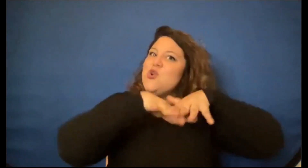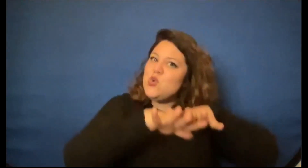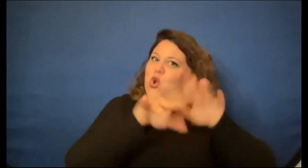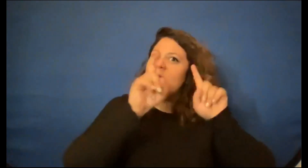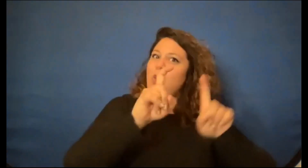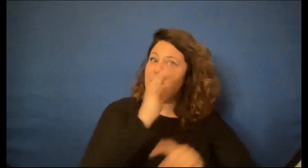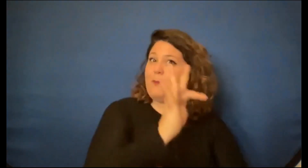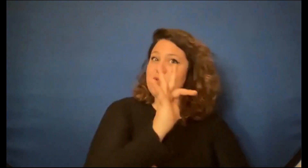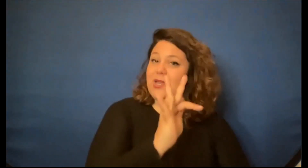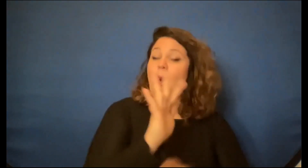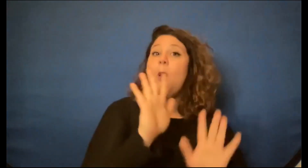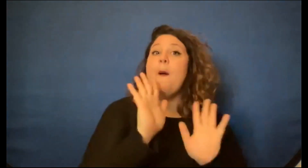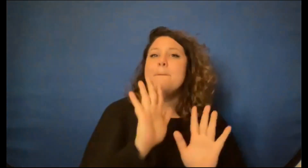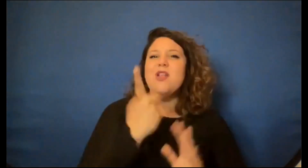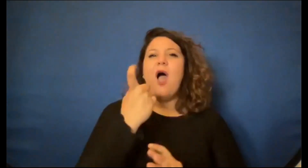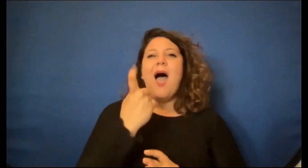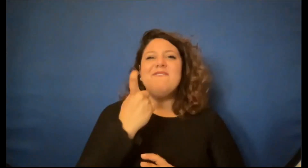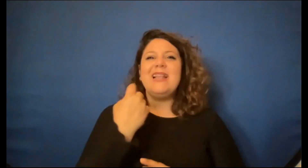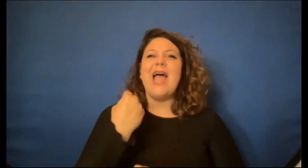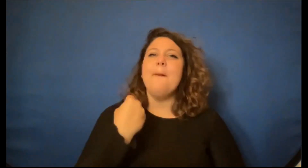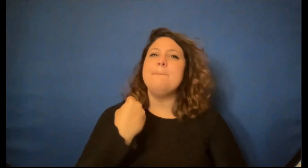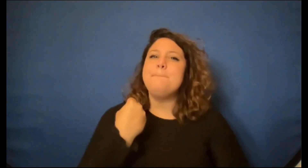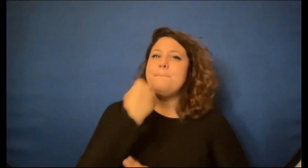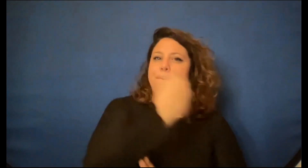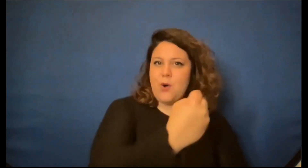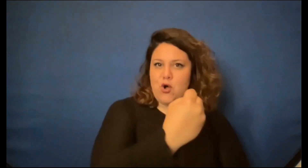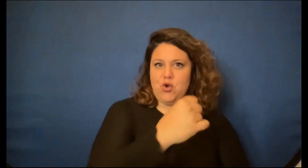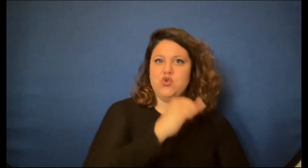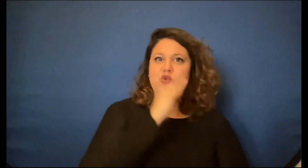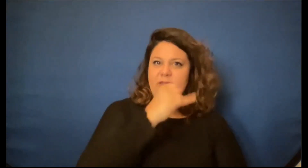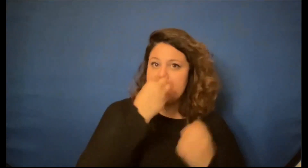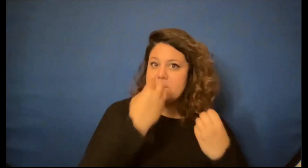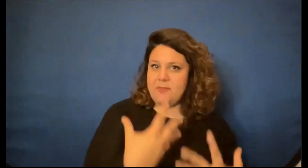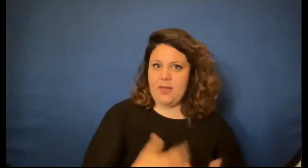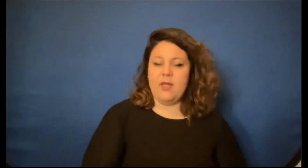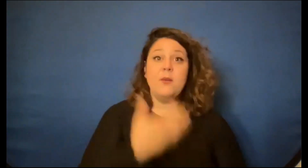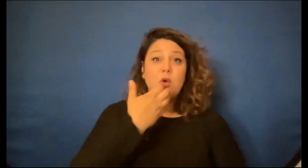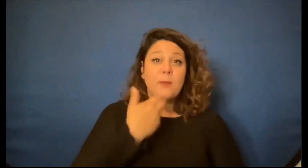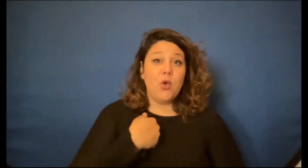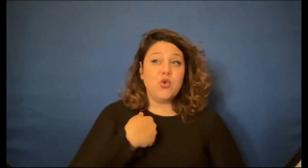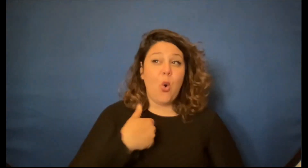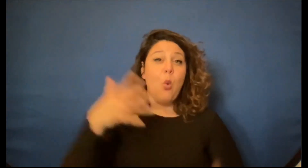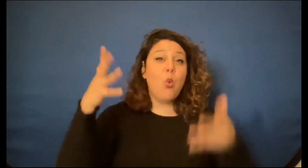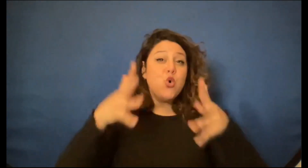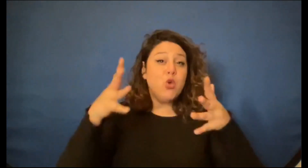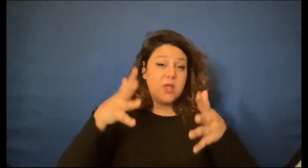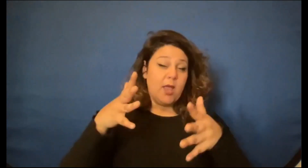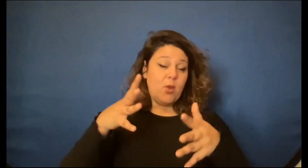los apoyos suficientes. Por ejemplo, yo oía en boca de un consejero de una